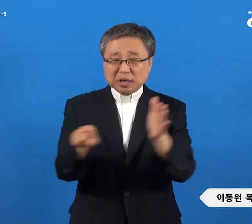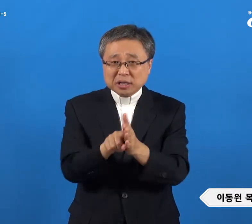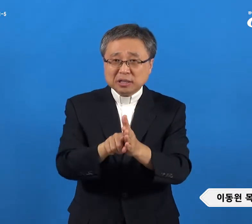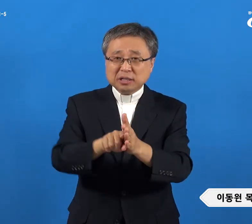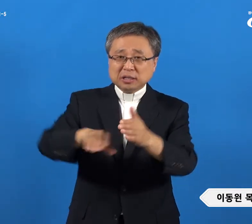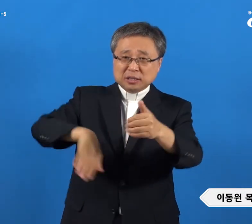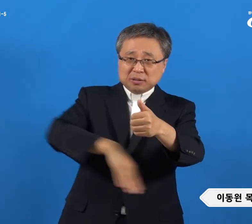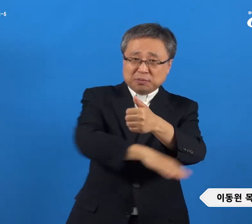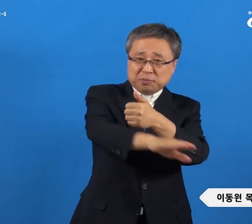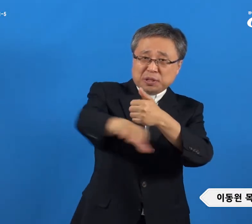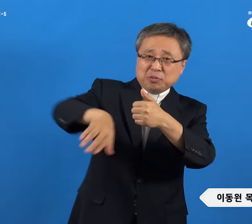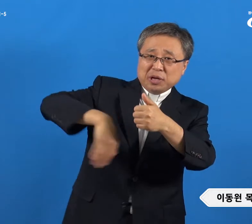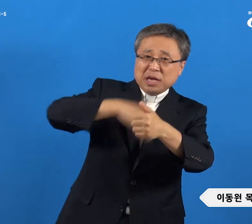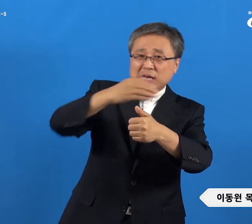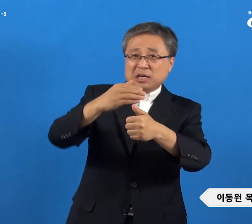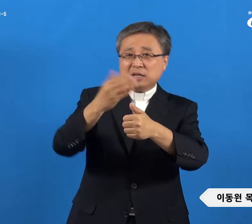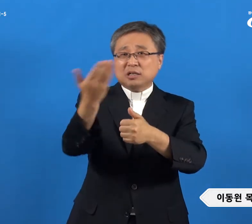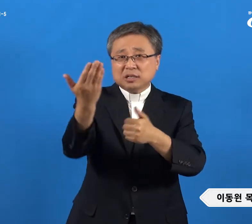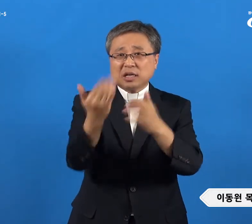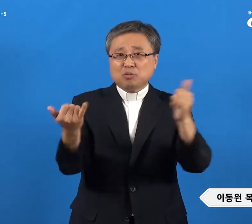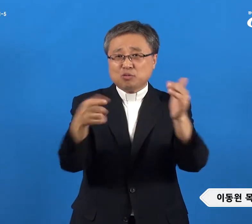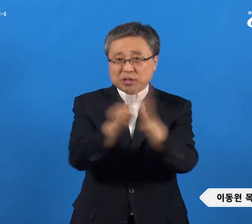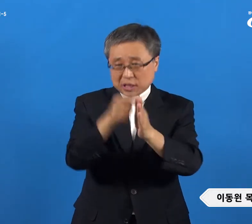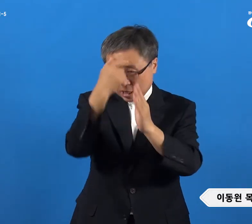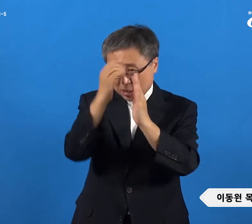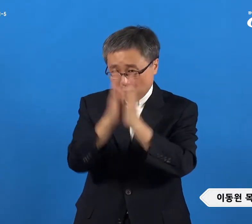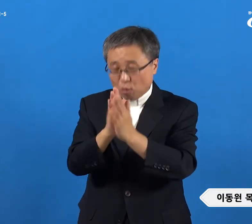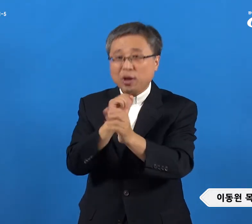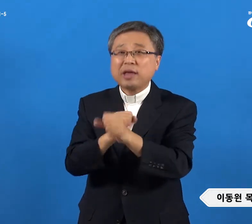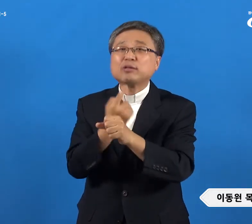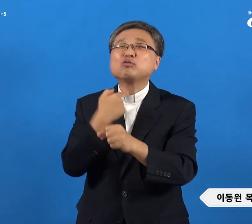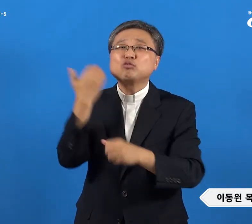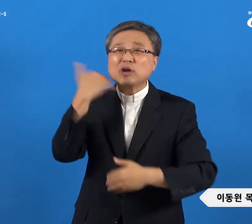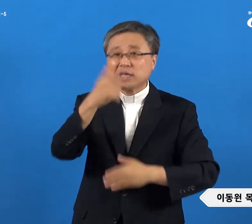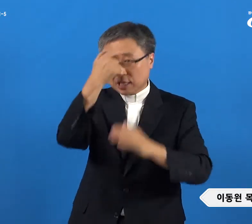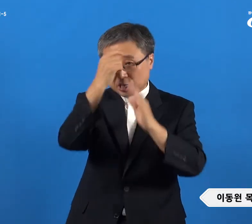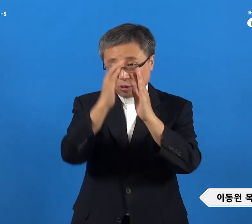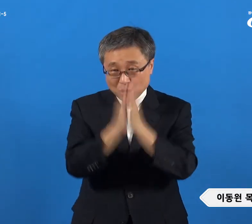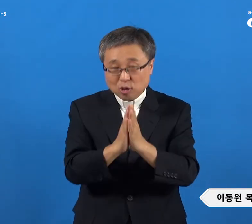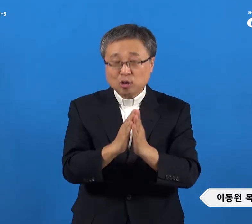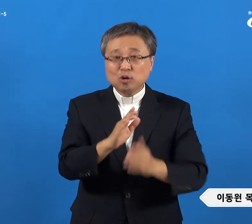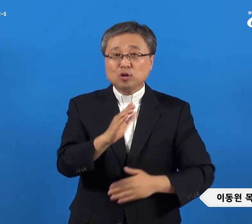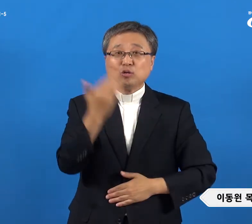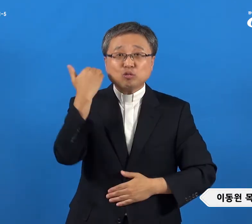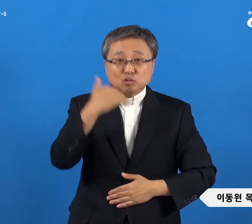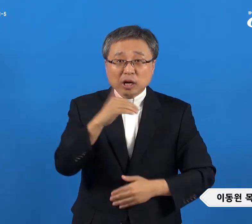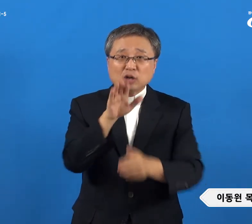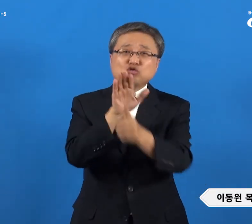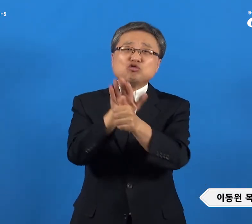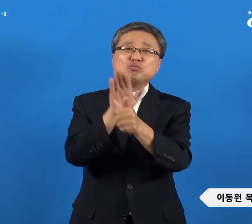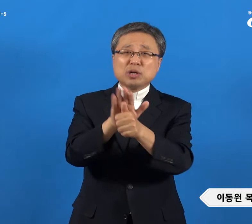배후에 그를 위해서 기도했던 누군가의 기도가 있습니다. 누군가의 중보가 있습니다.